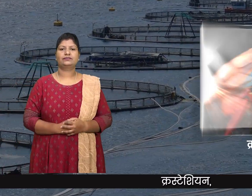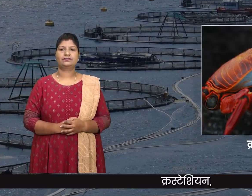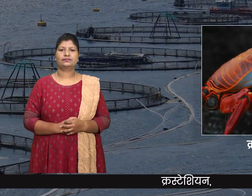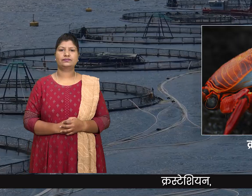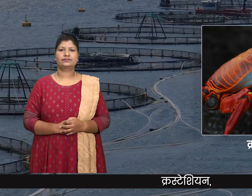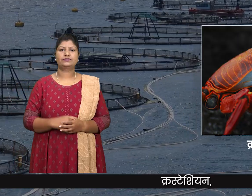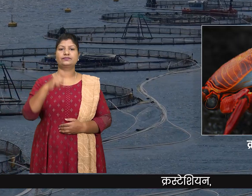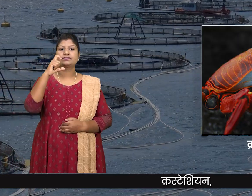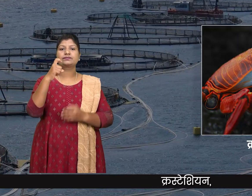क्रस्टेशियन,